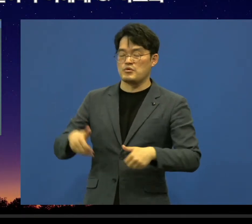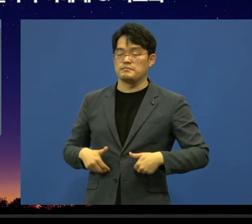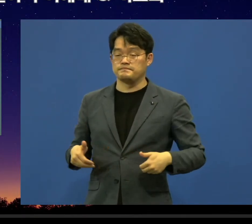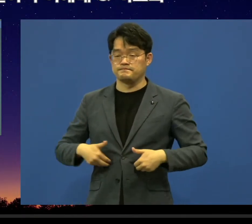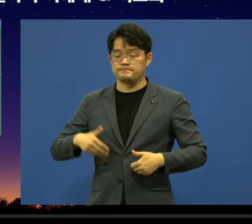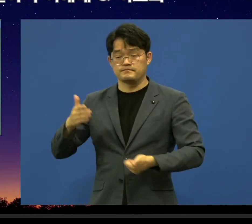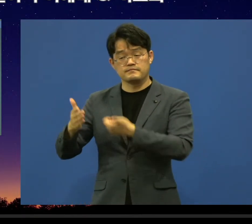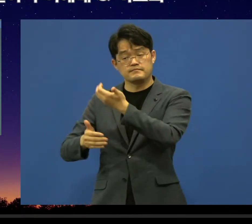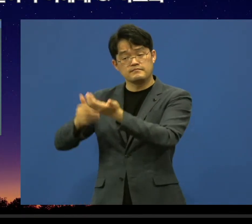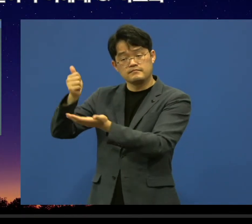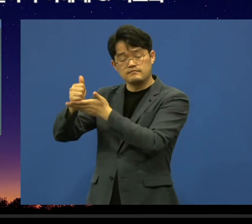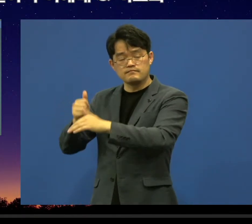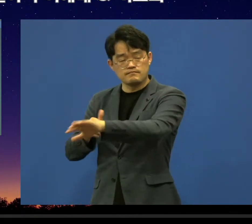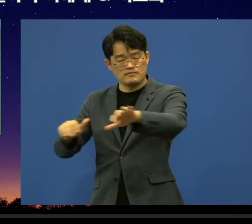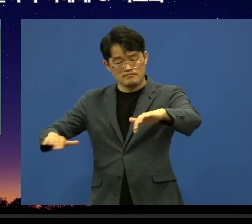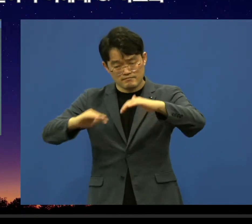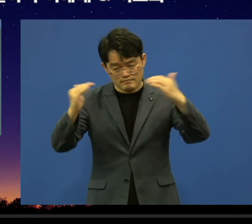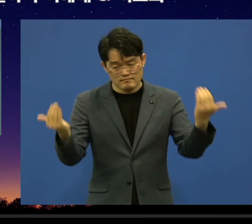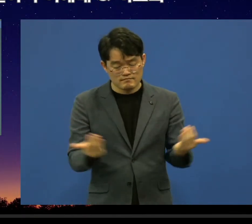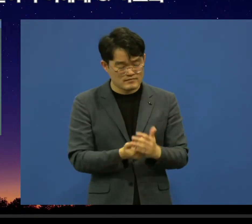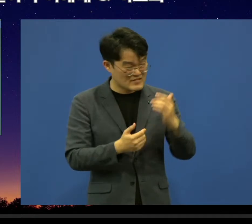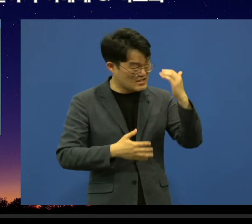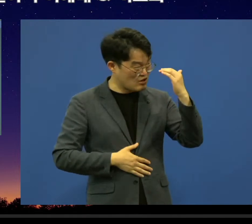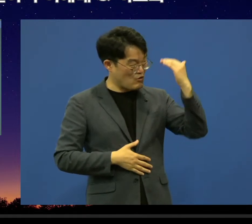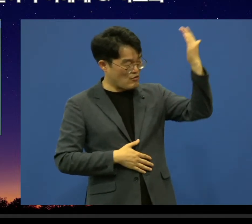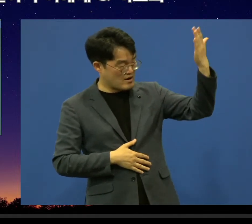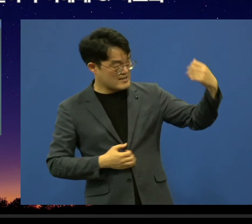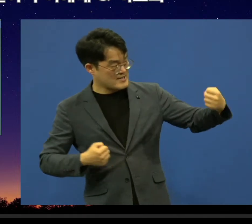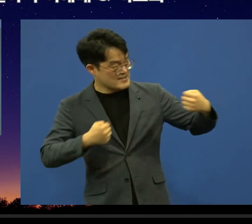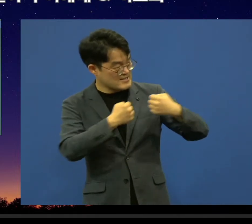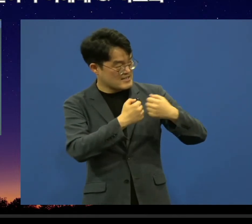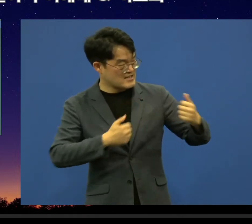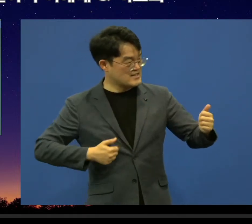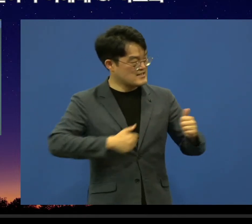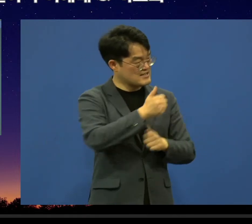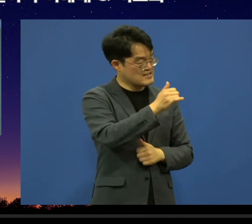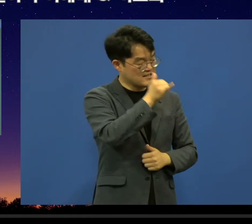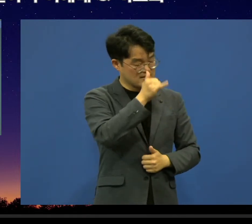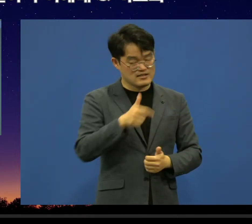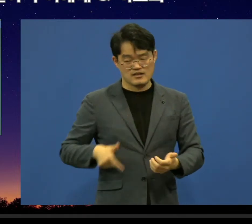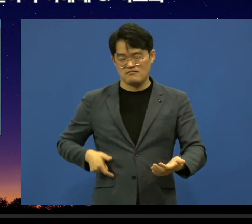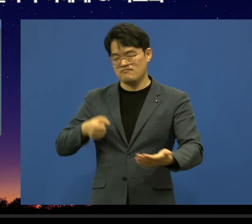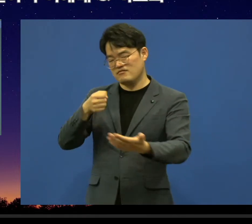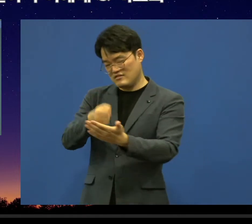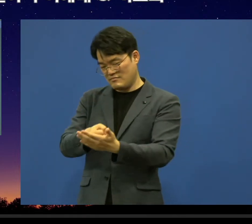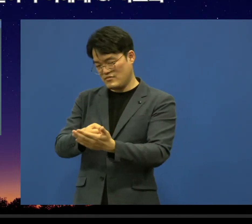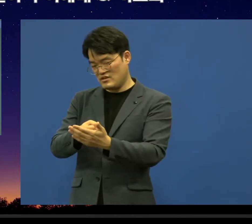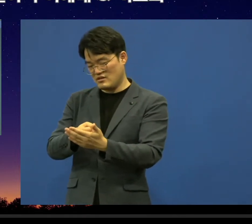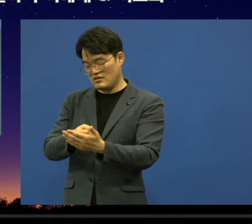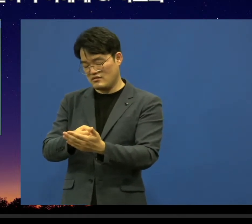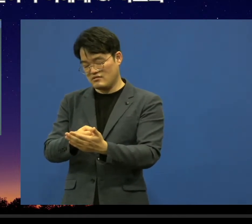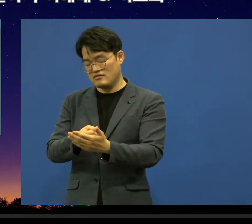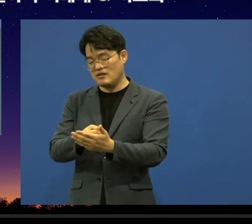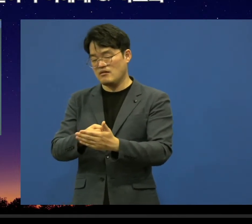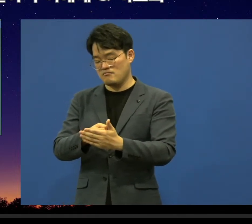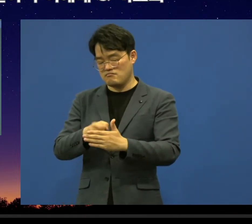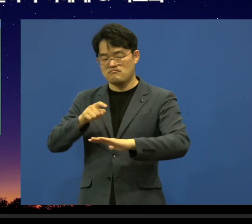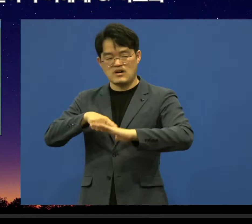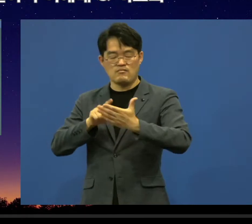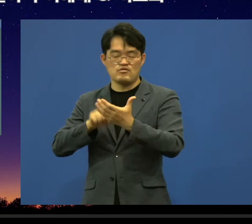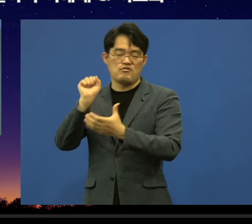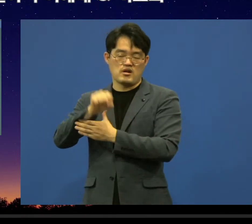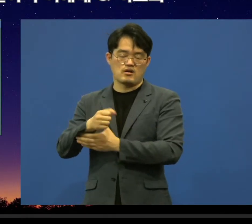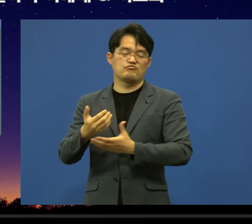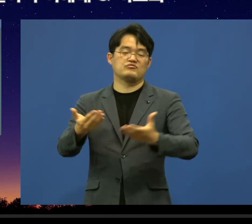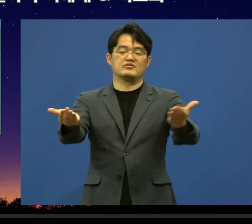모두에게 골리앗을 상대할 수 있는 담대한 용사의 심장을 주실 것입니다.